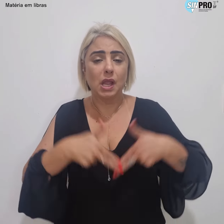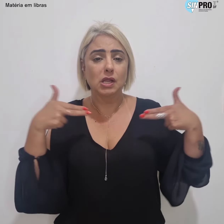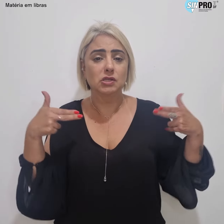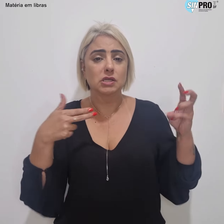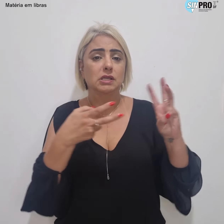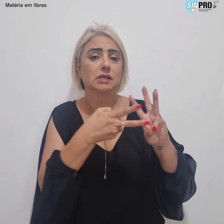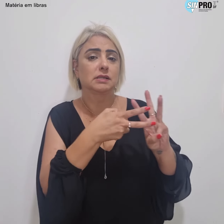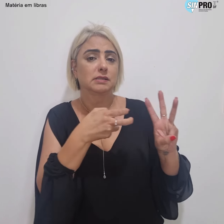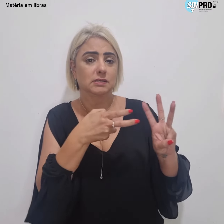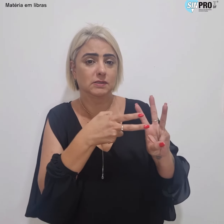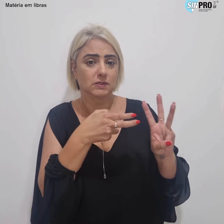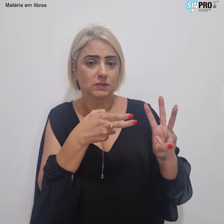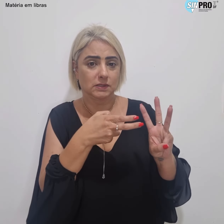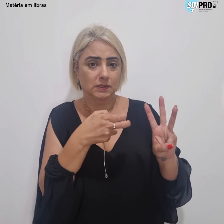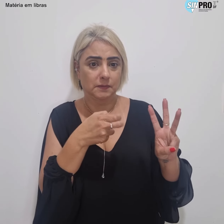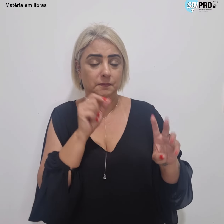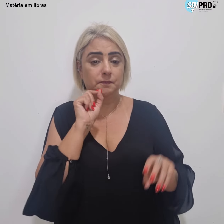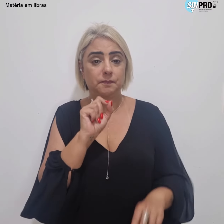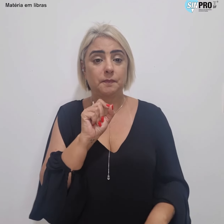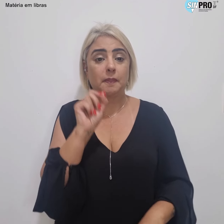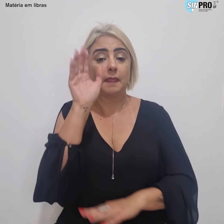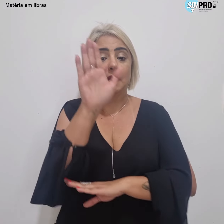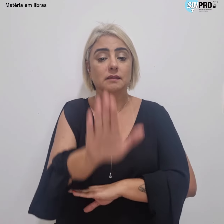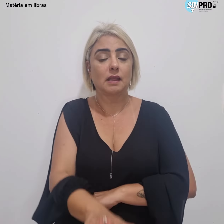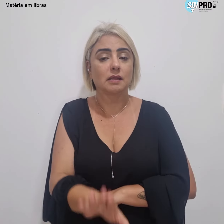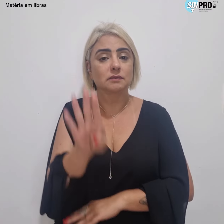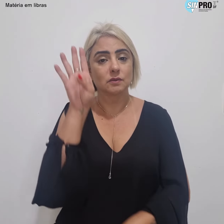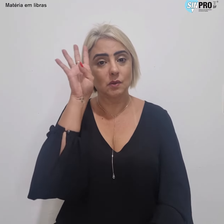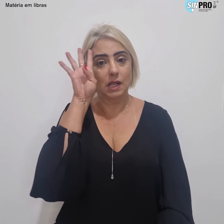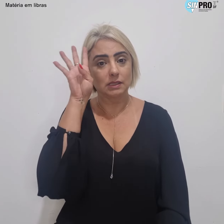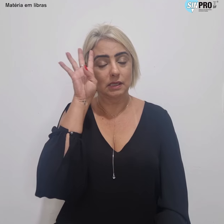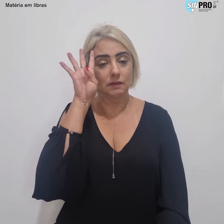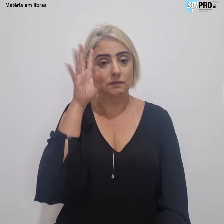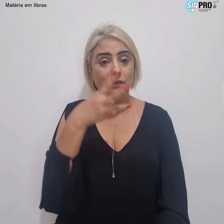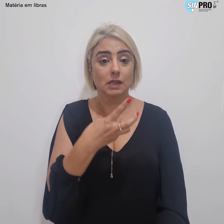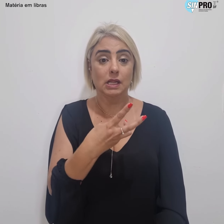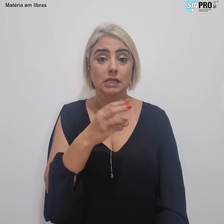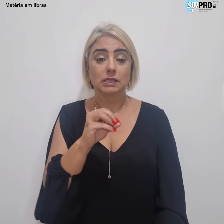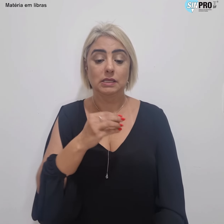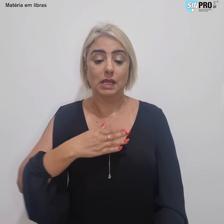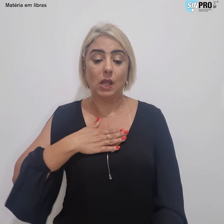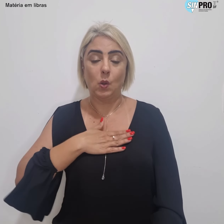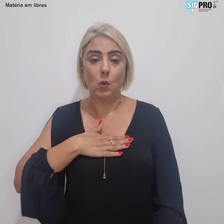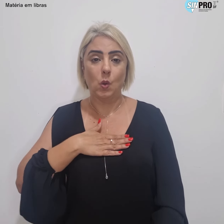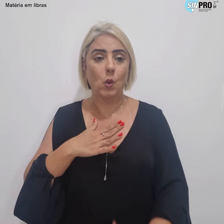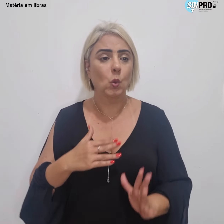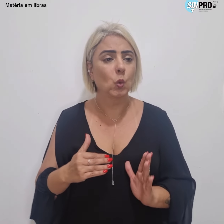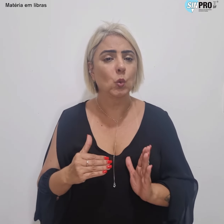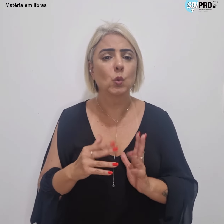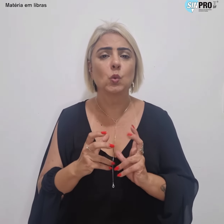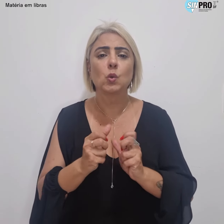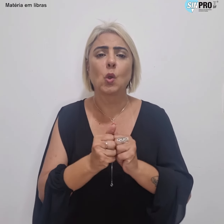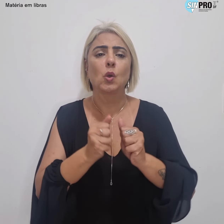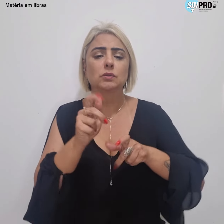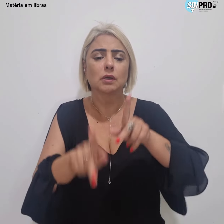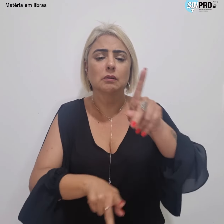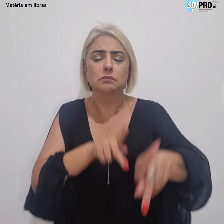indígenas. Na tarde desta quarta-feira, 30/8, todos esses povos